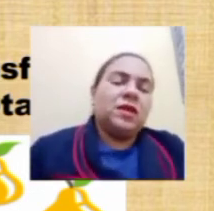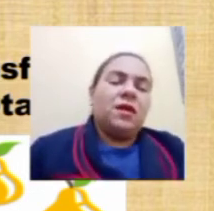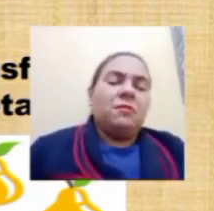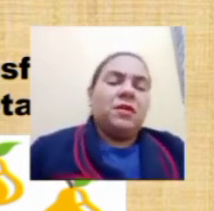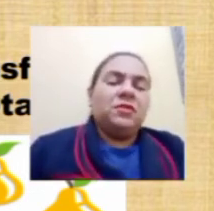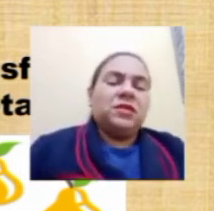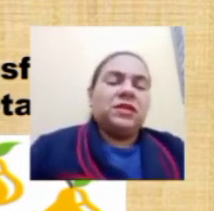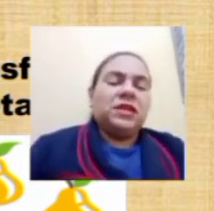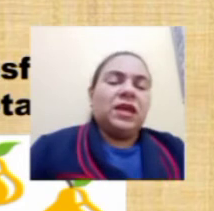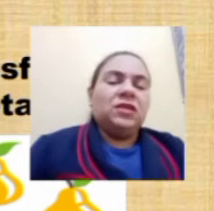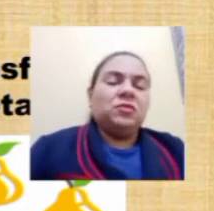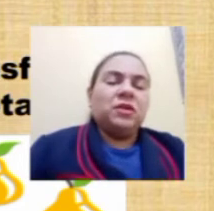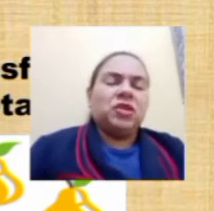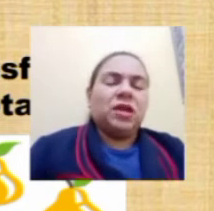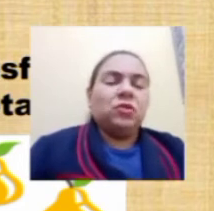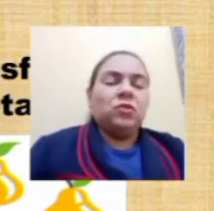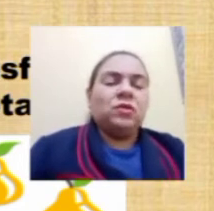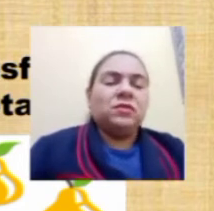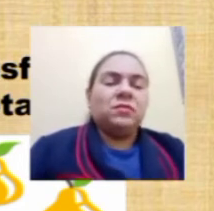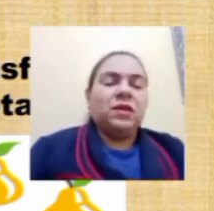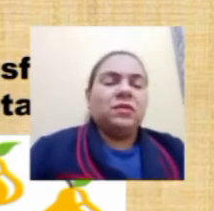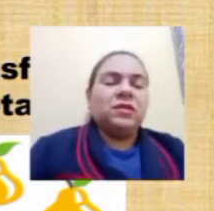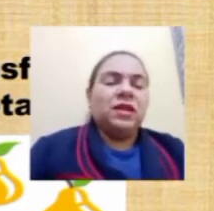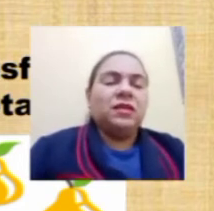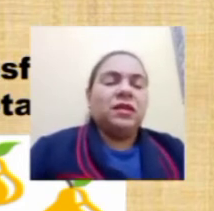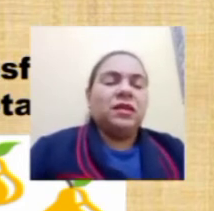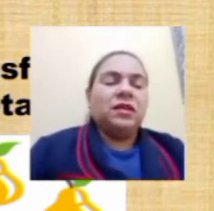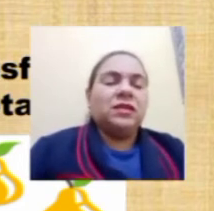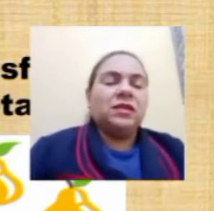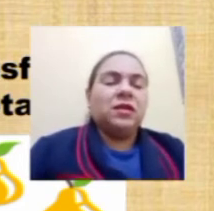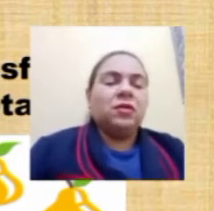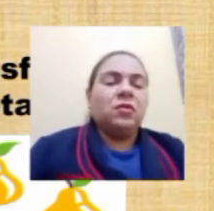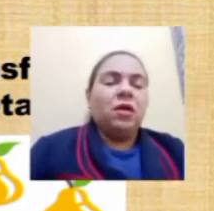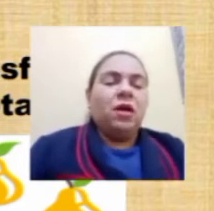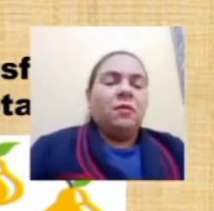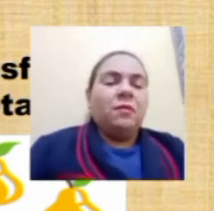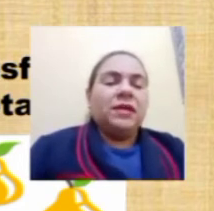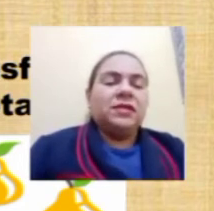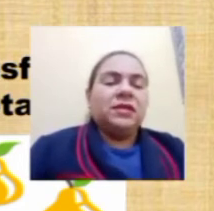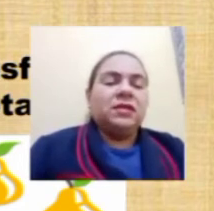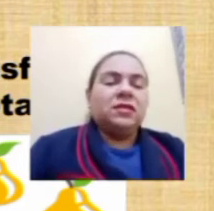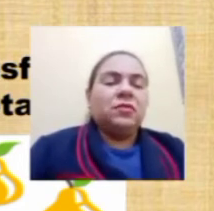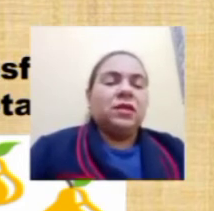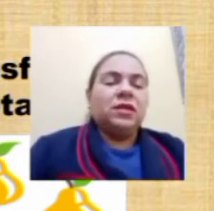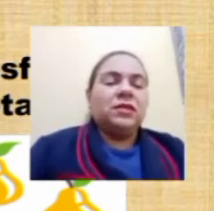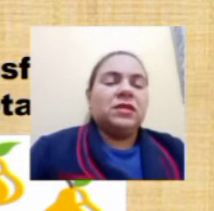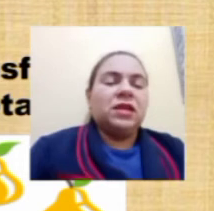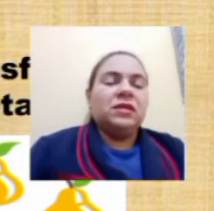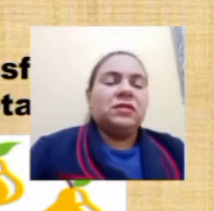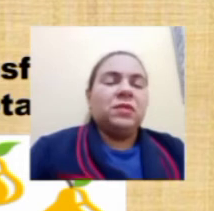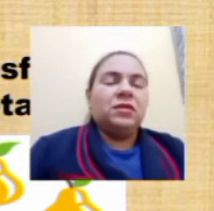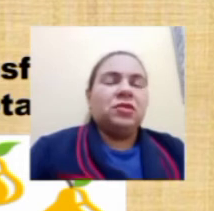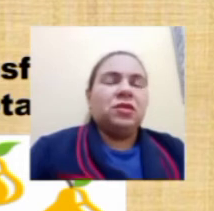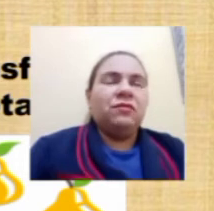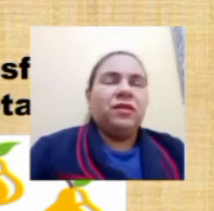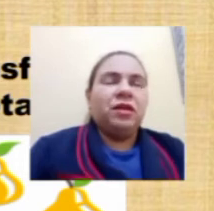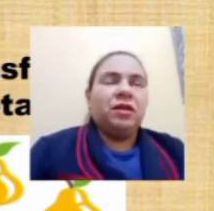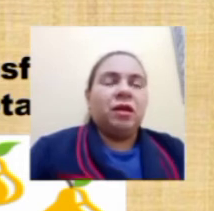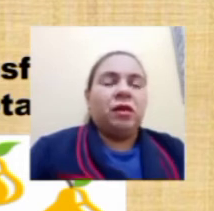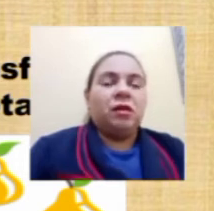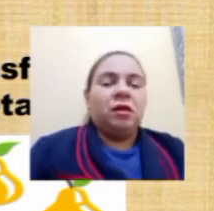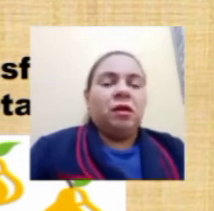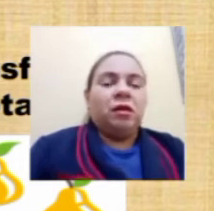Menos 90. Então, vamos lá para a correção. Na letra B, tirando